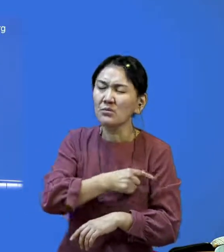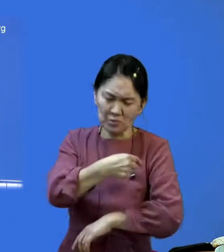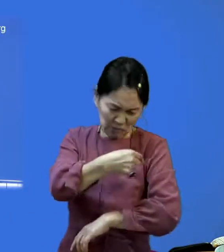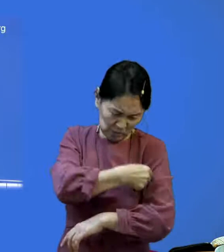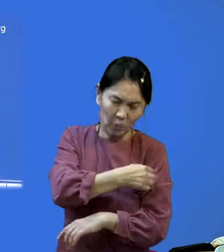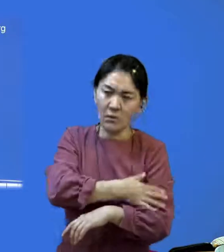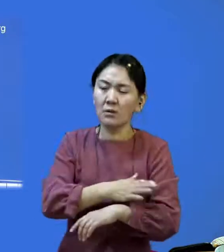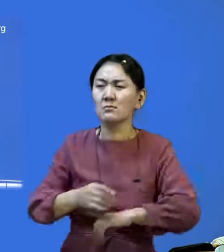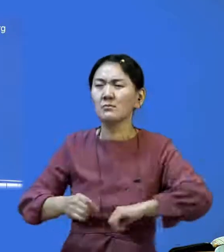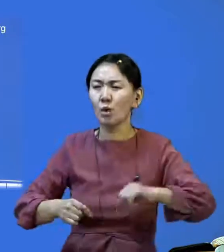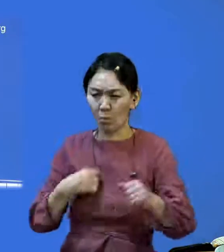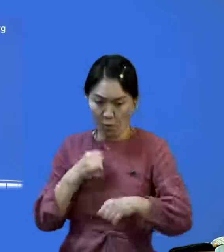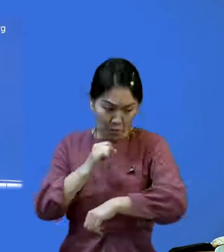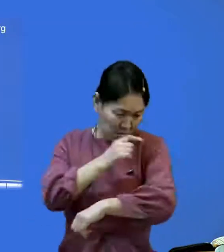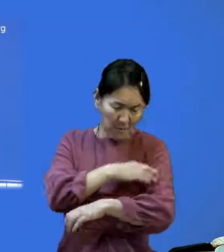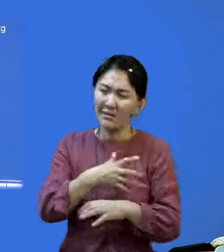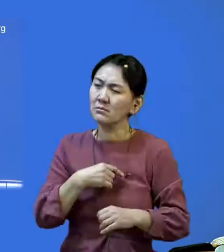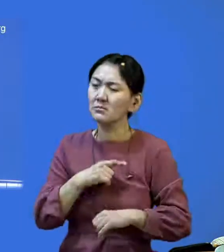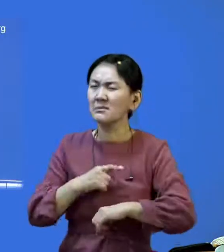гэж дээ.